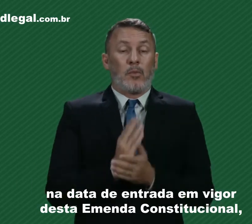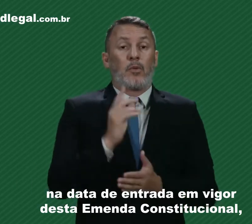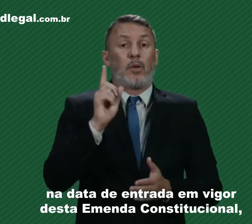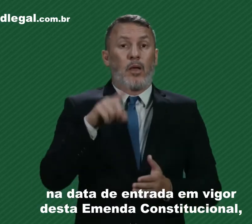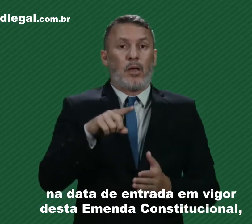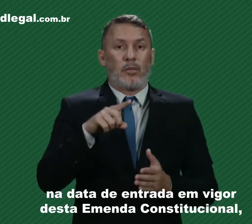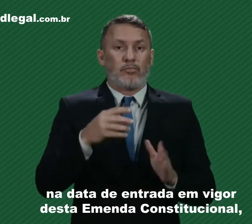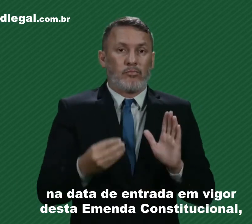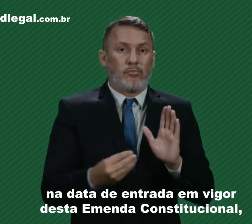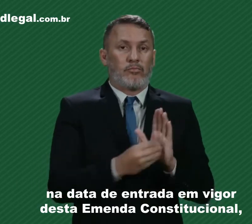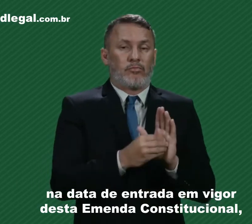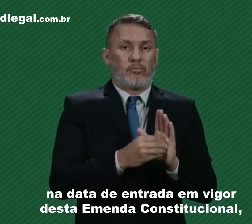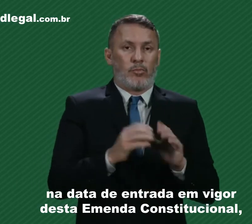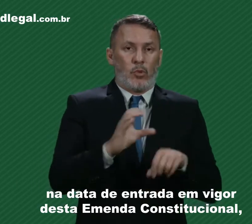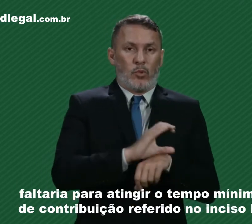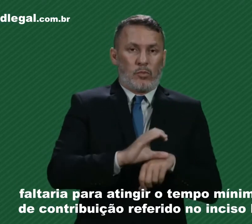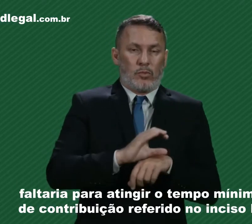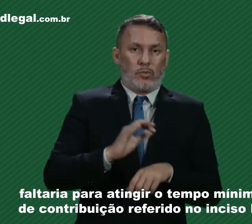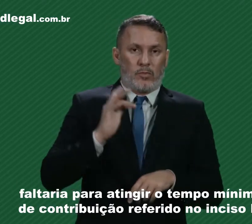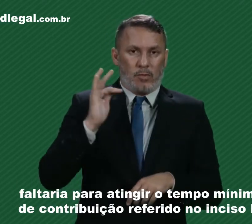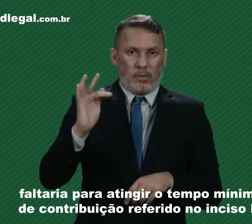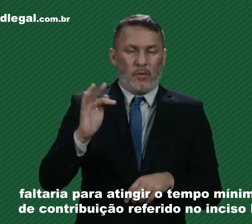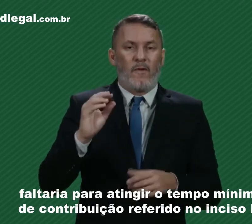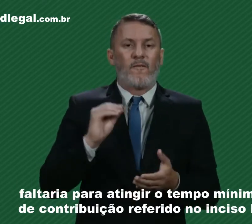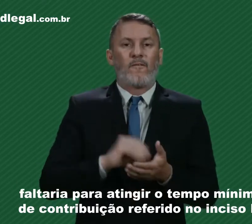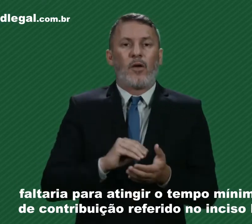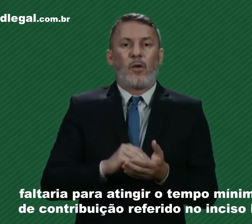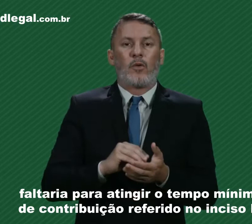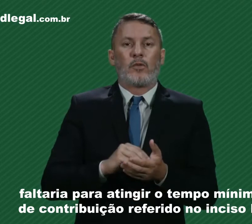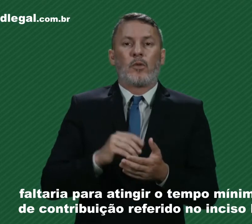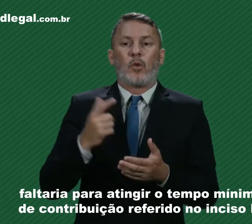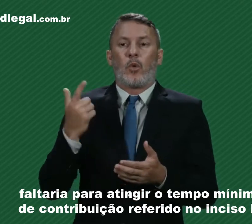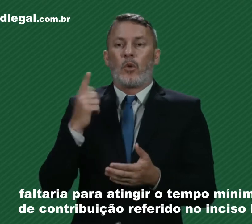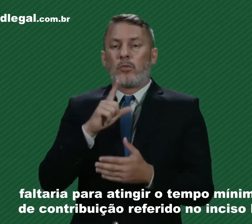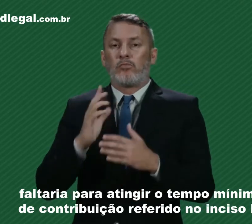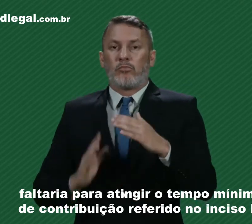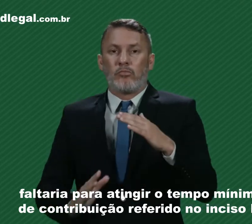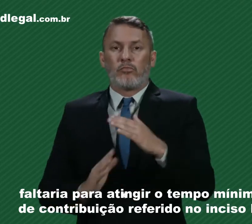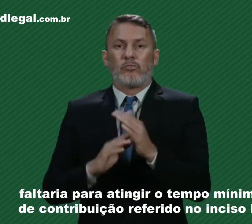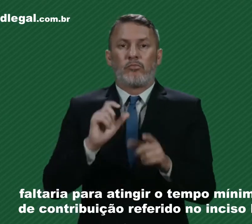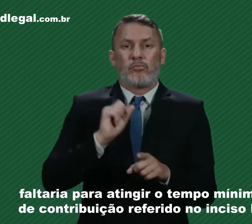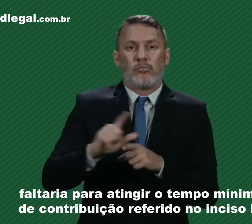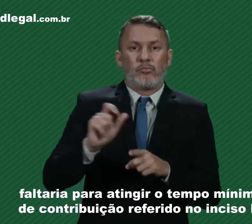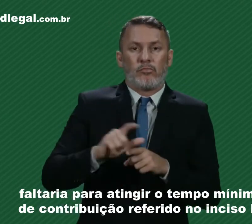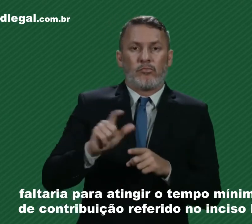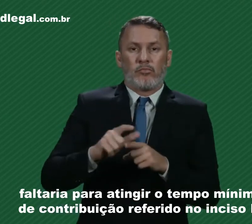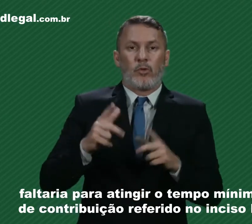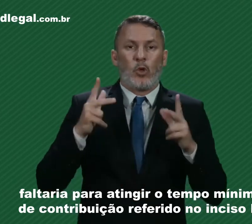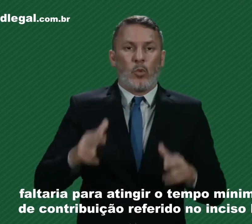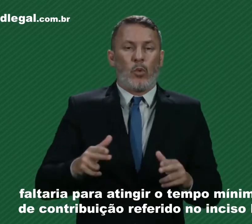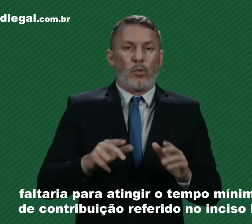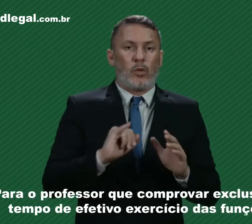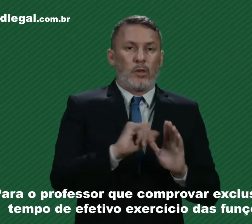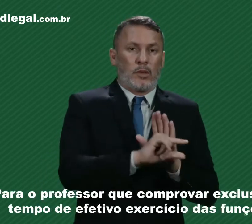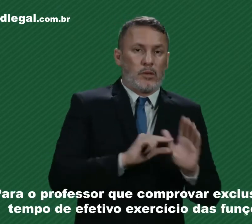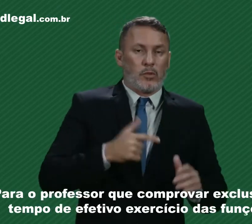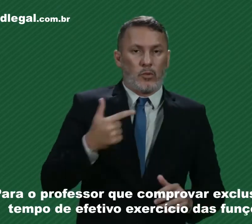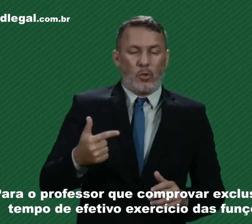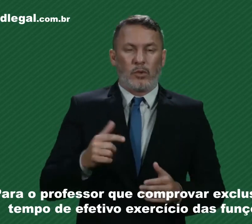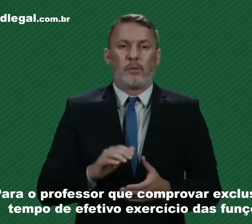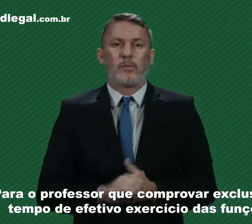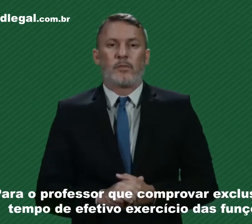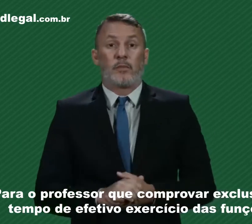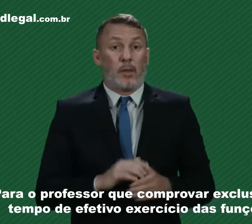vigor desta emenda constitucional, faltaria para atingir o tempo mínimo de contribuição referido no inciso 2.